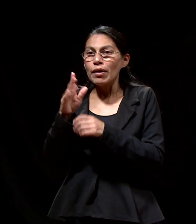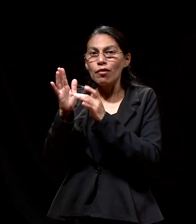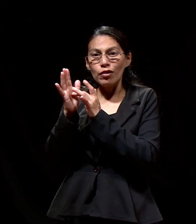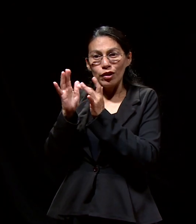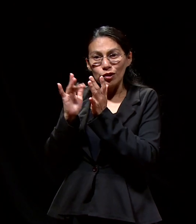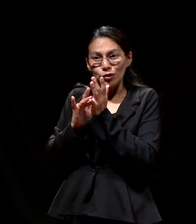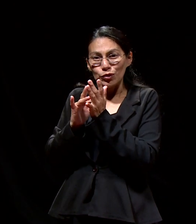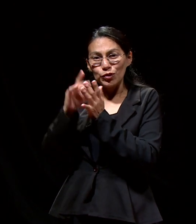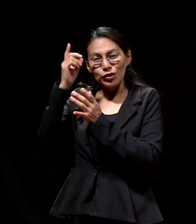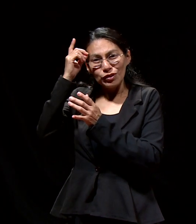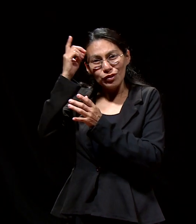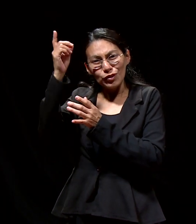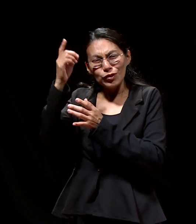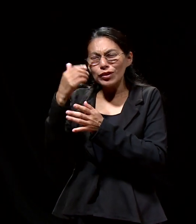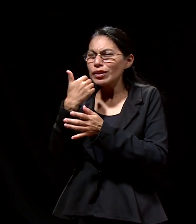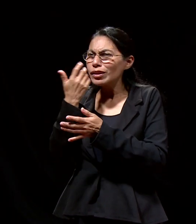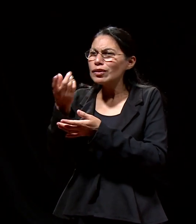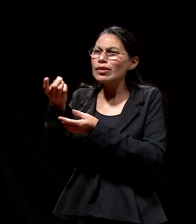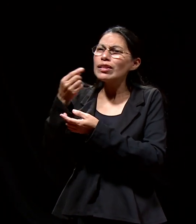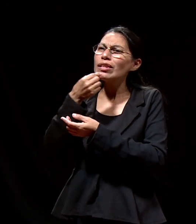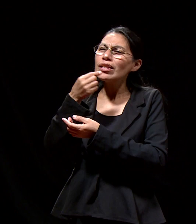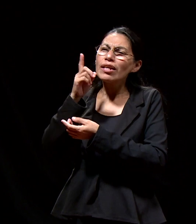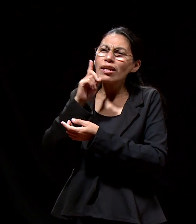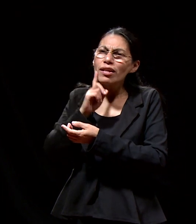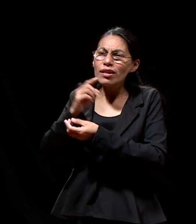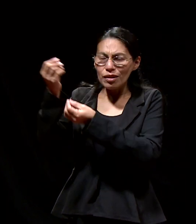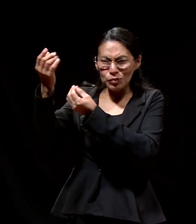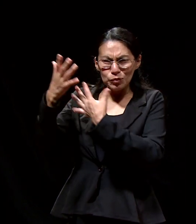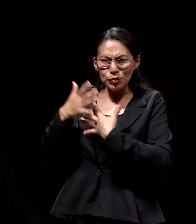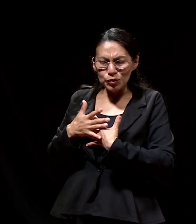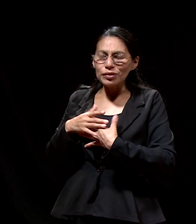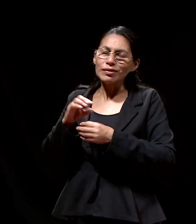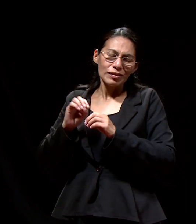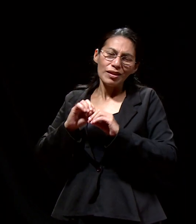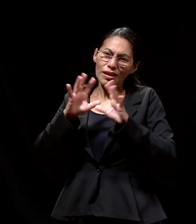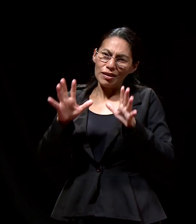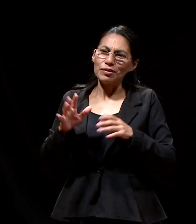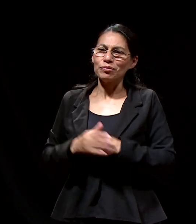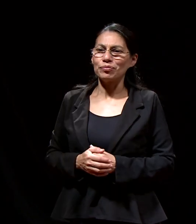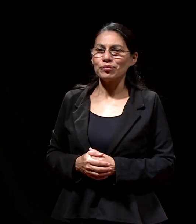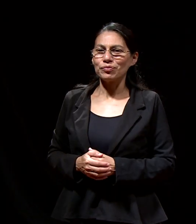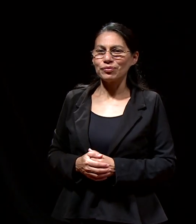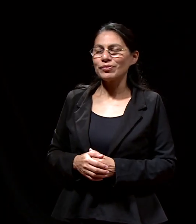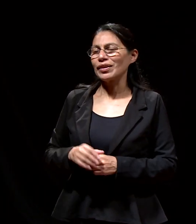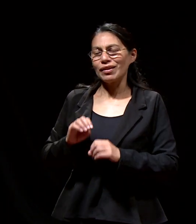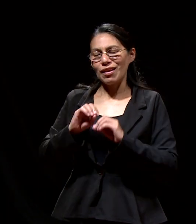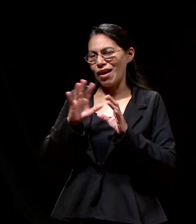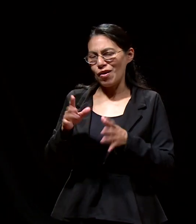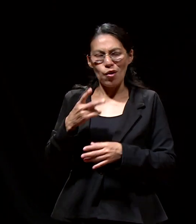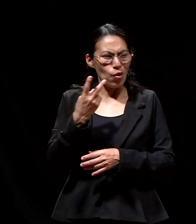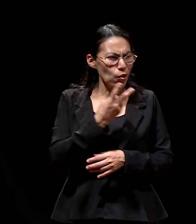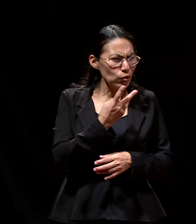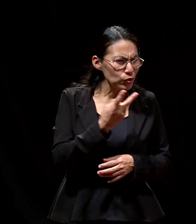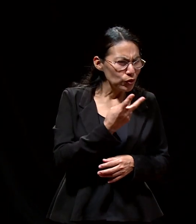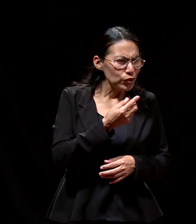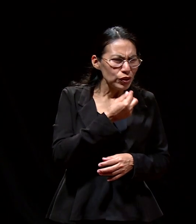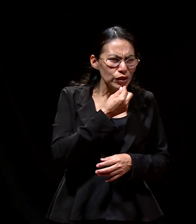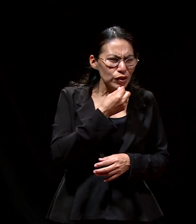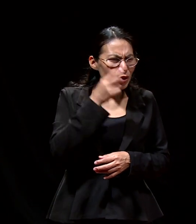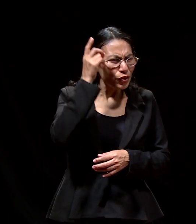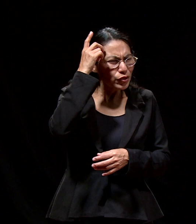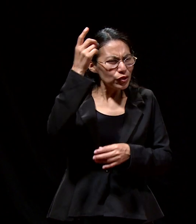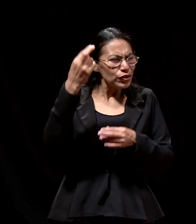que Jesús medio y aquí también porque los dos son los regalos